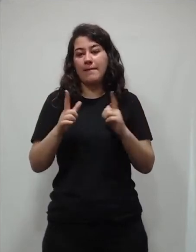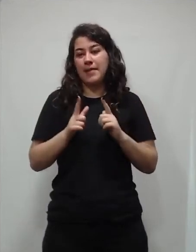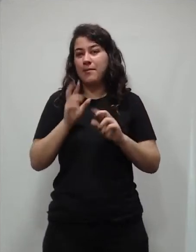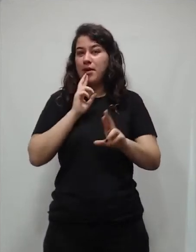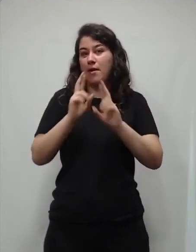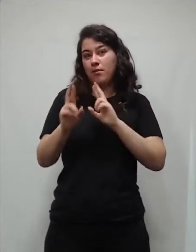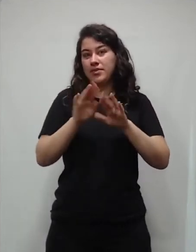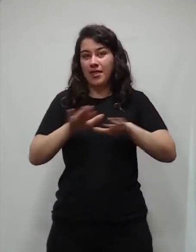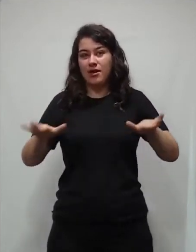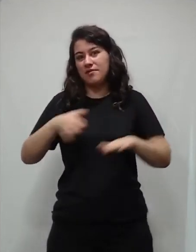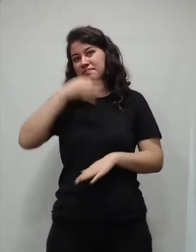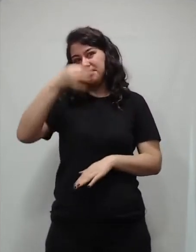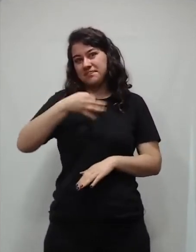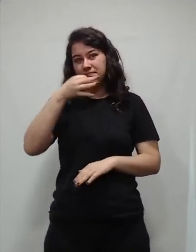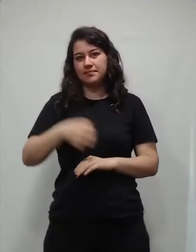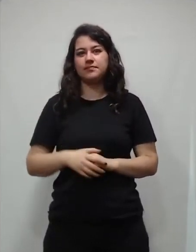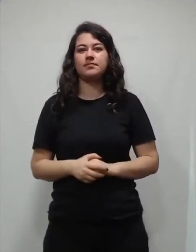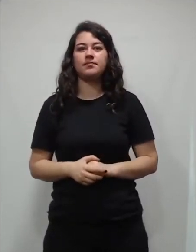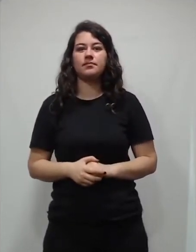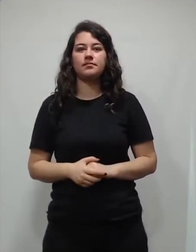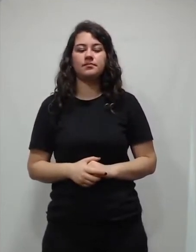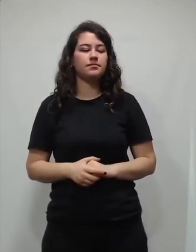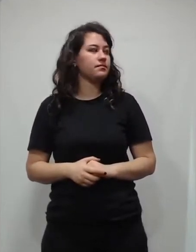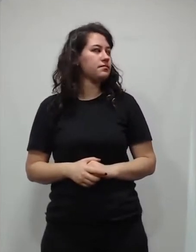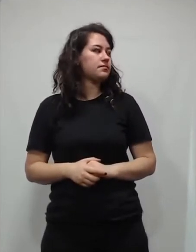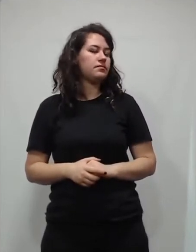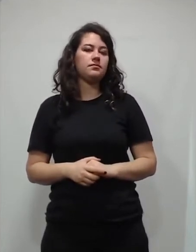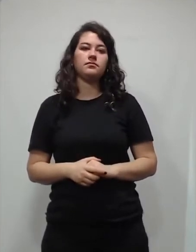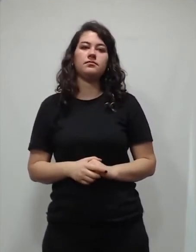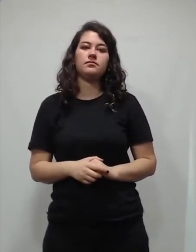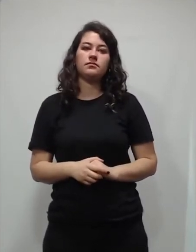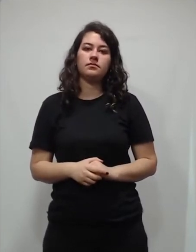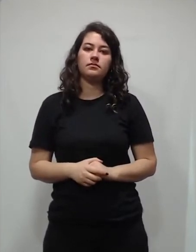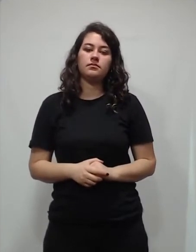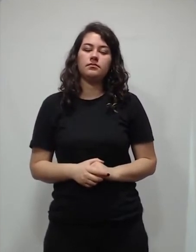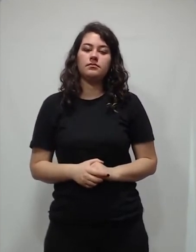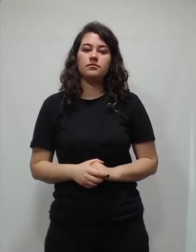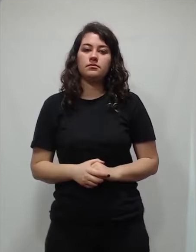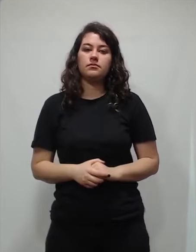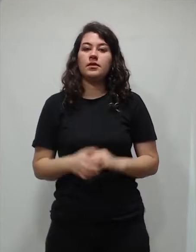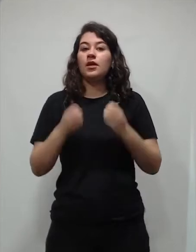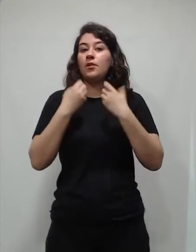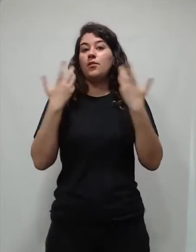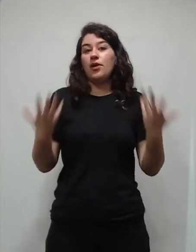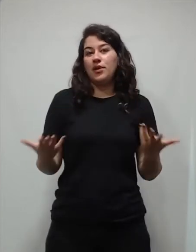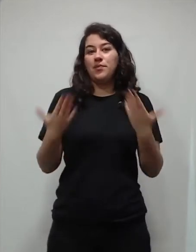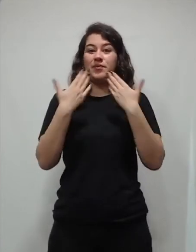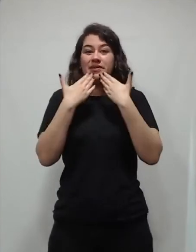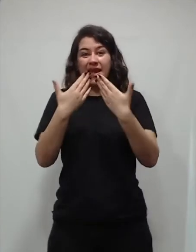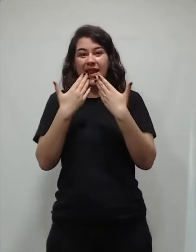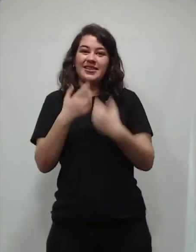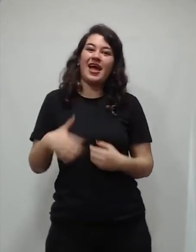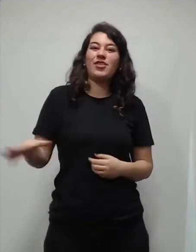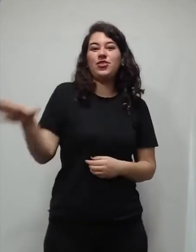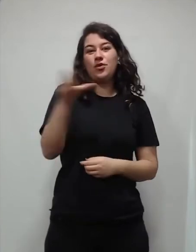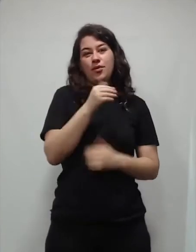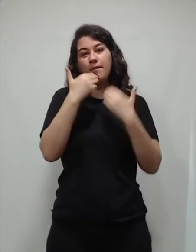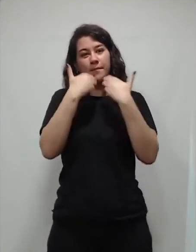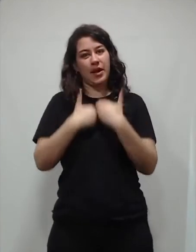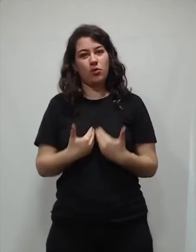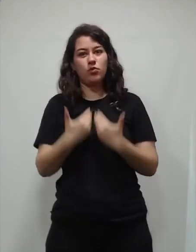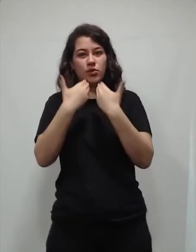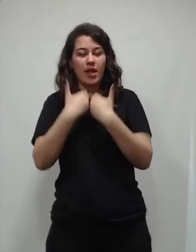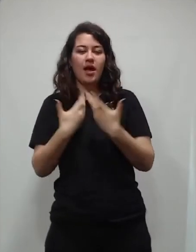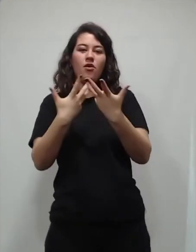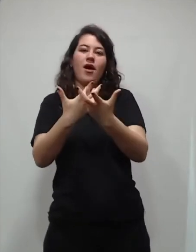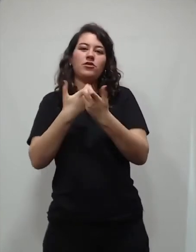de la mesa. Sí. Bueno, muchas gracias por sus preguntas porque nos